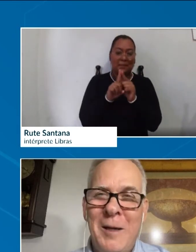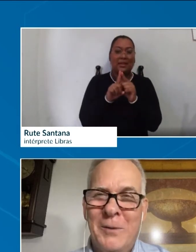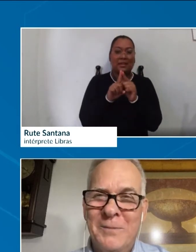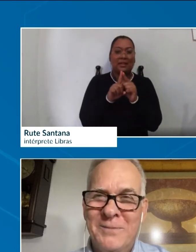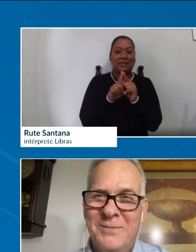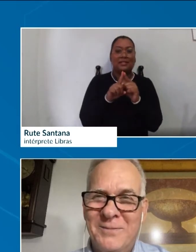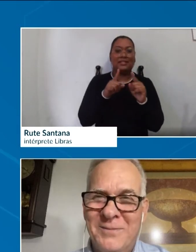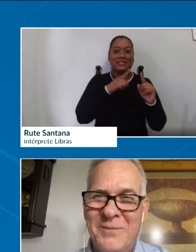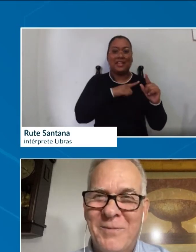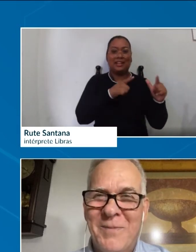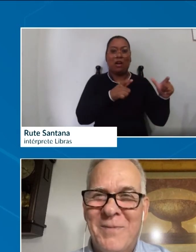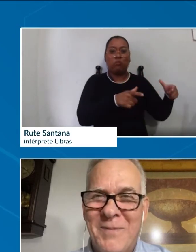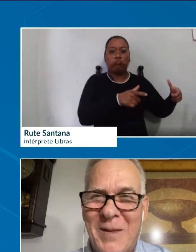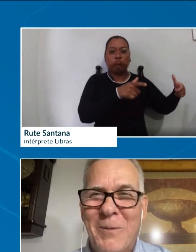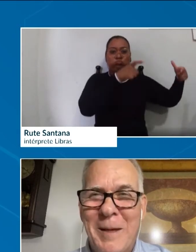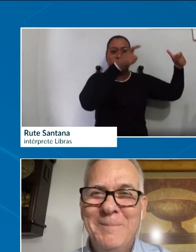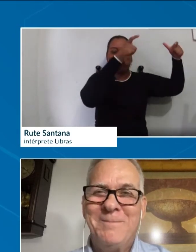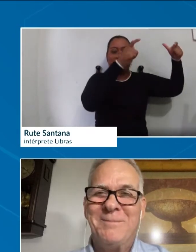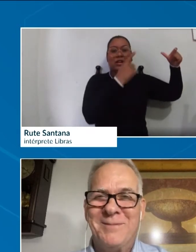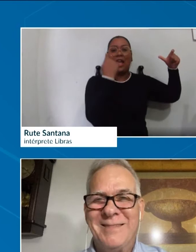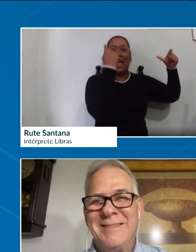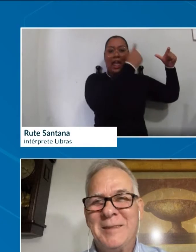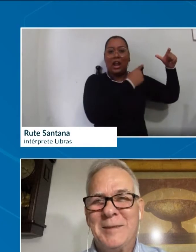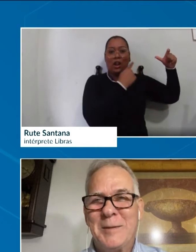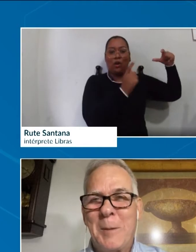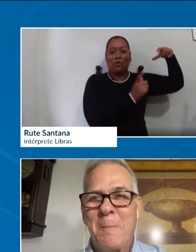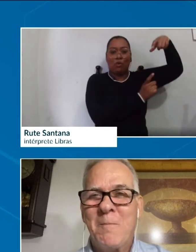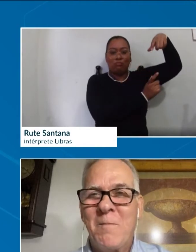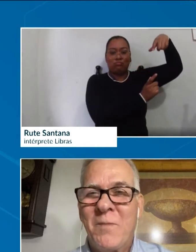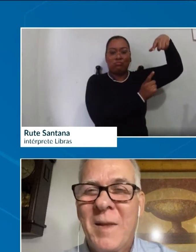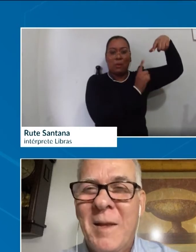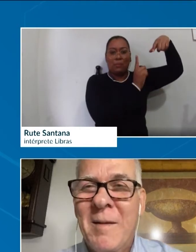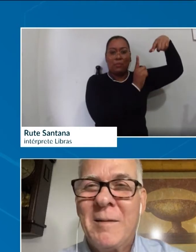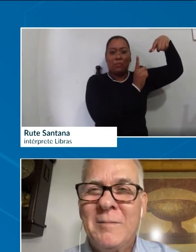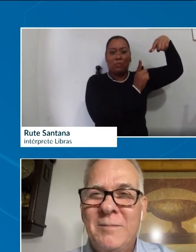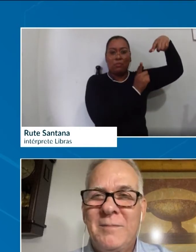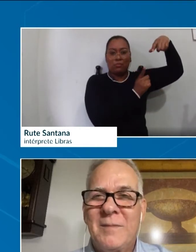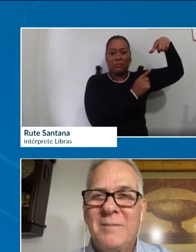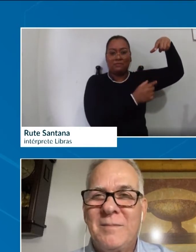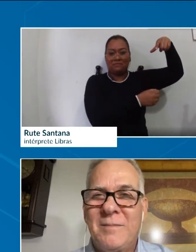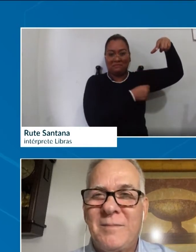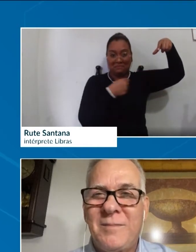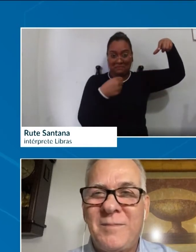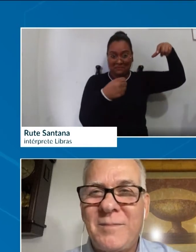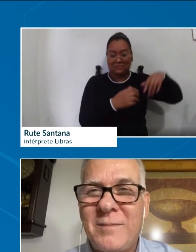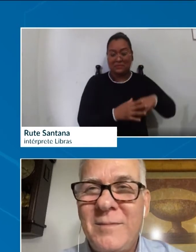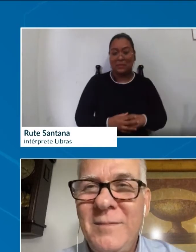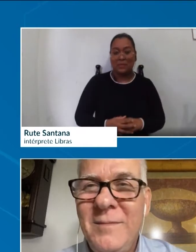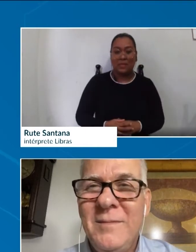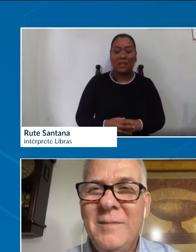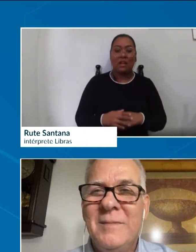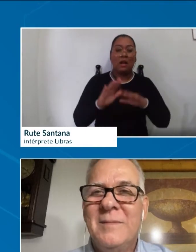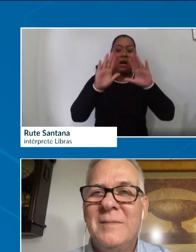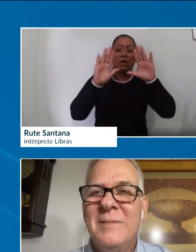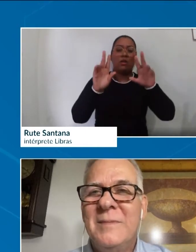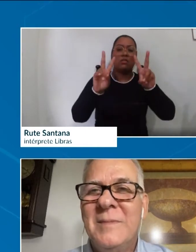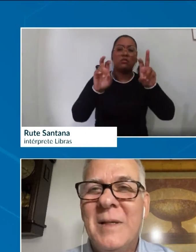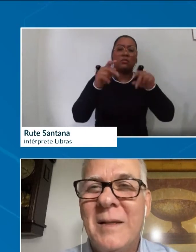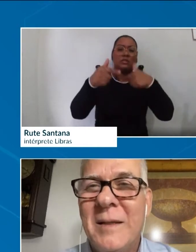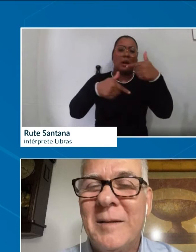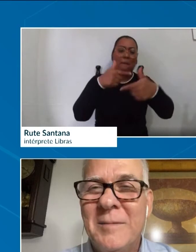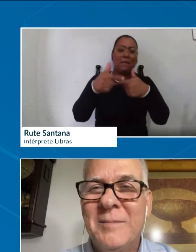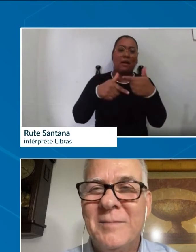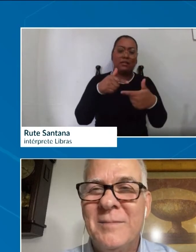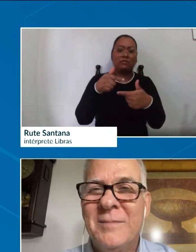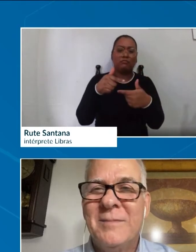relógio carrilhão. Perfeito. Okay? Professor Sérgio, conta pra gente um pouco sobre o seu trabalho na Universidade de Pernambuco, né,